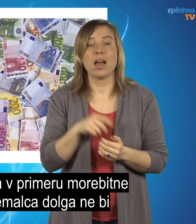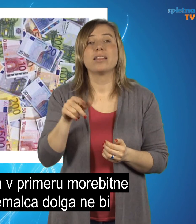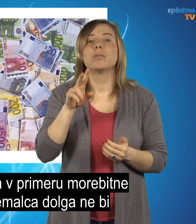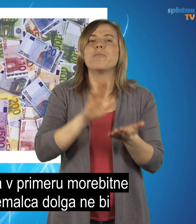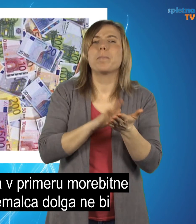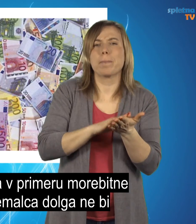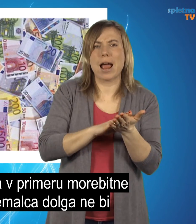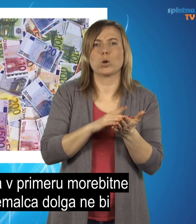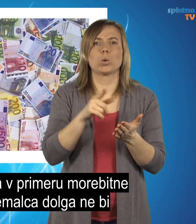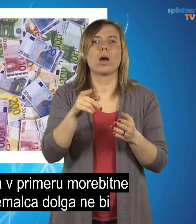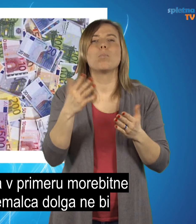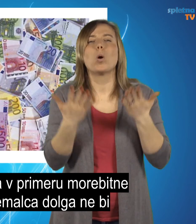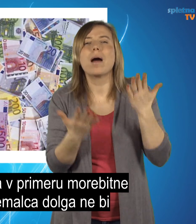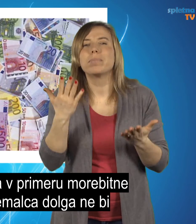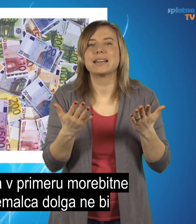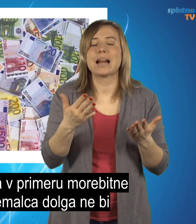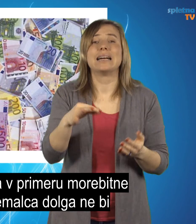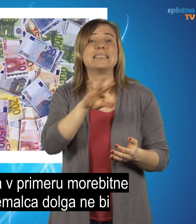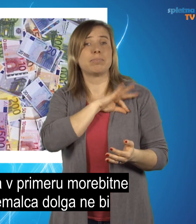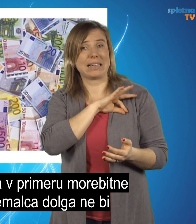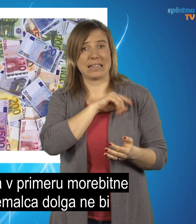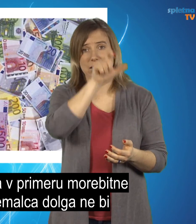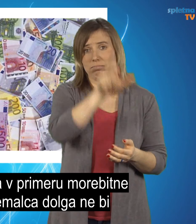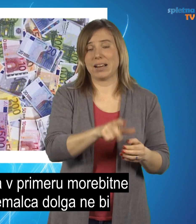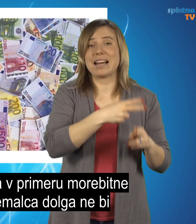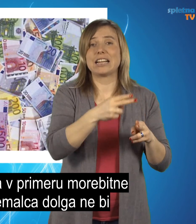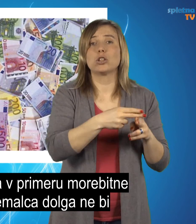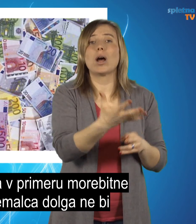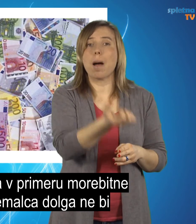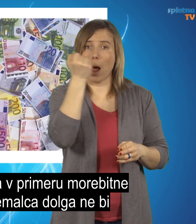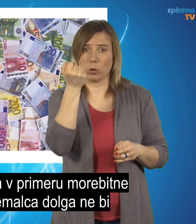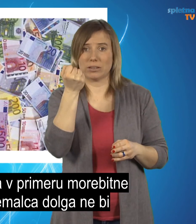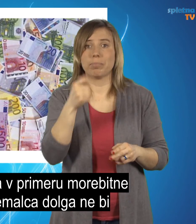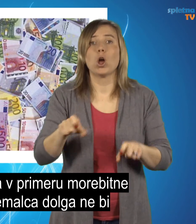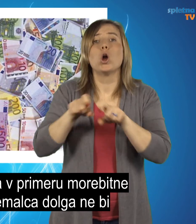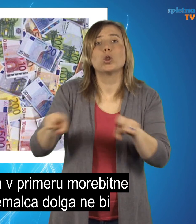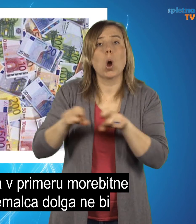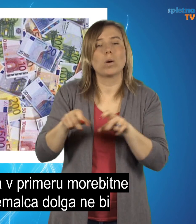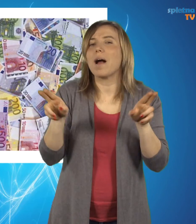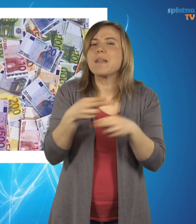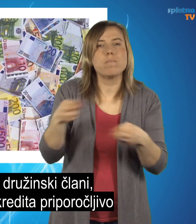Da v primeru morebitne smrti kreditojemalca dolga ne bi mogli podedovati družinski člani, je ob